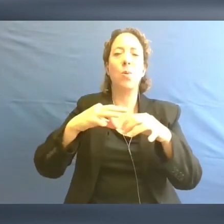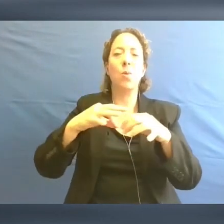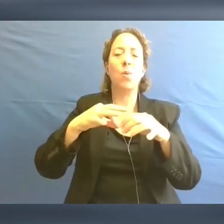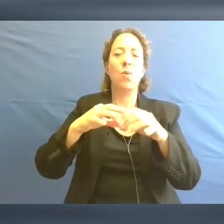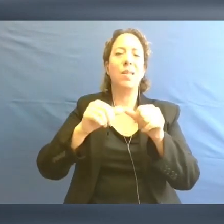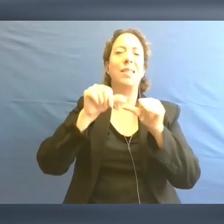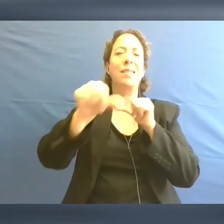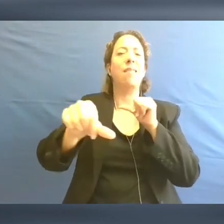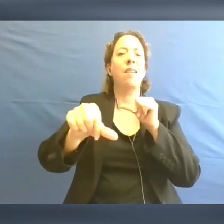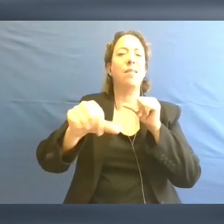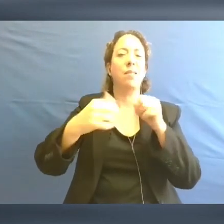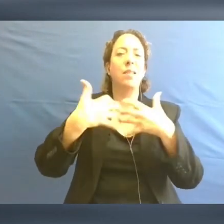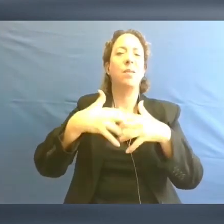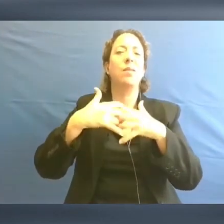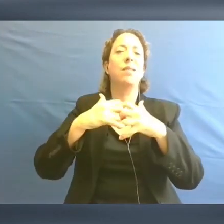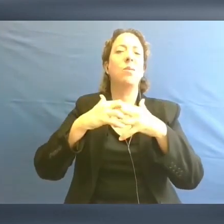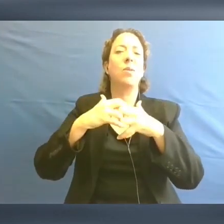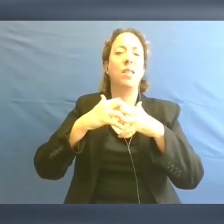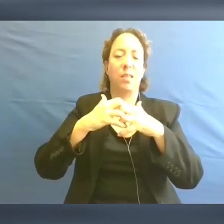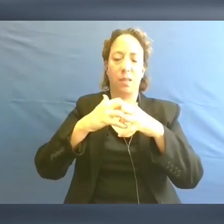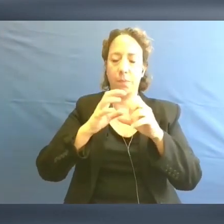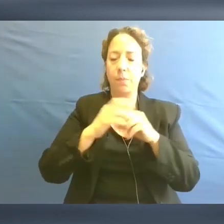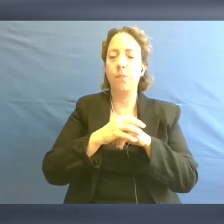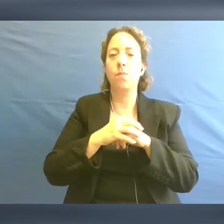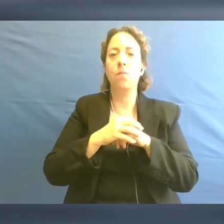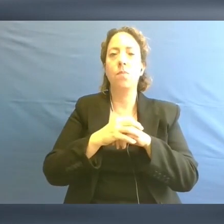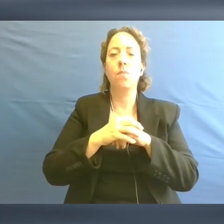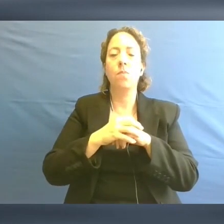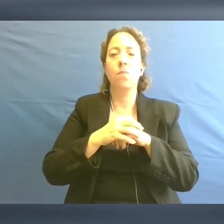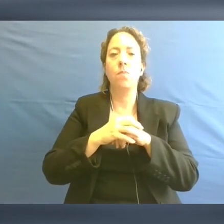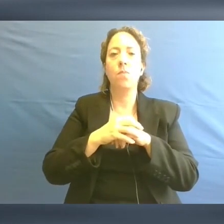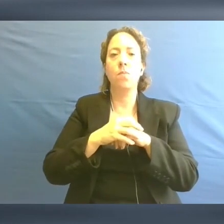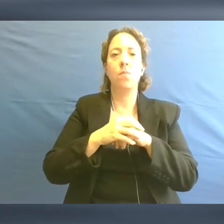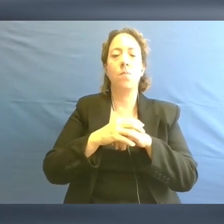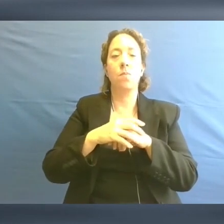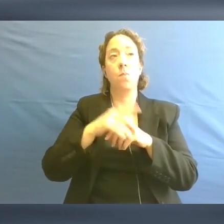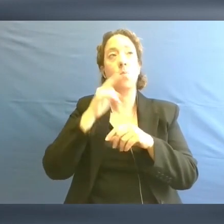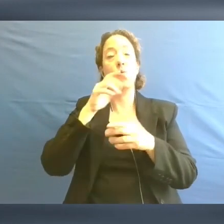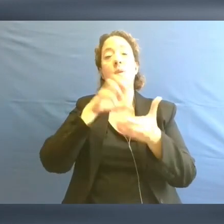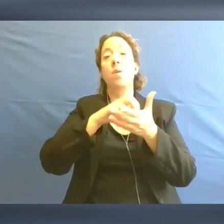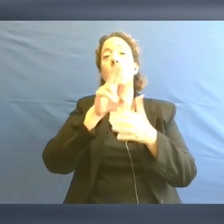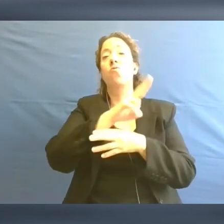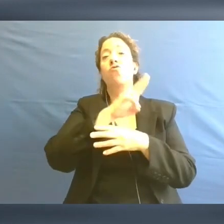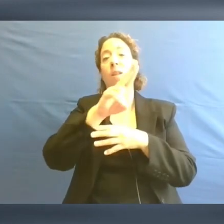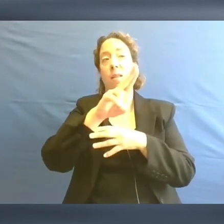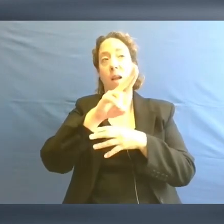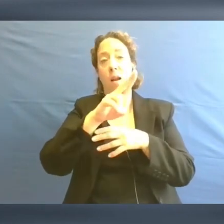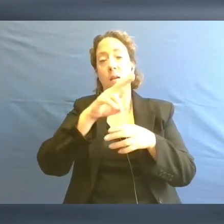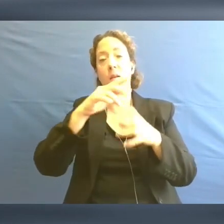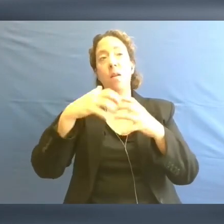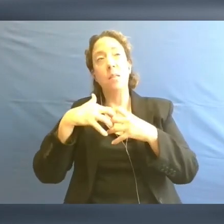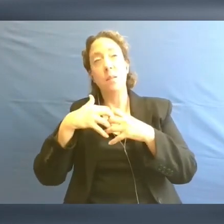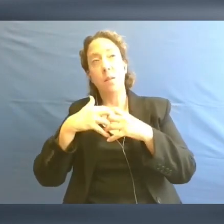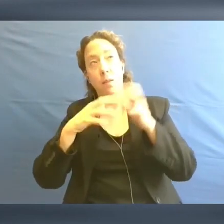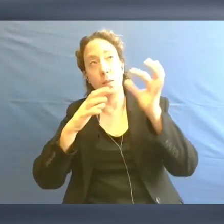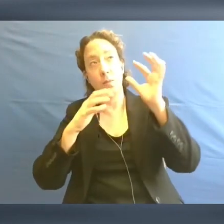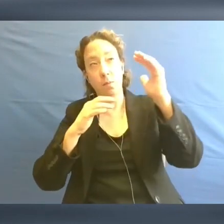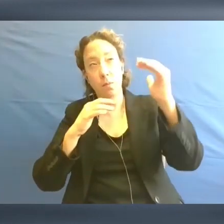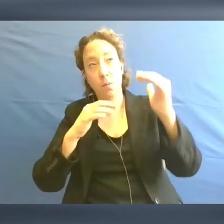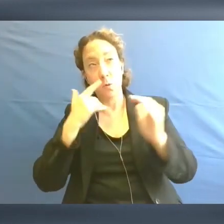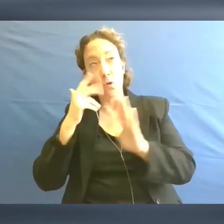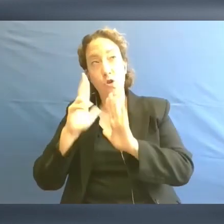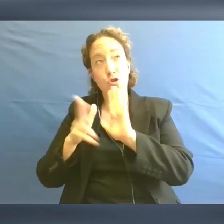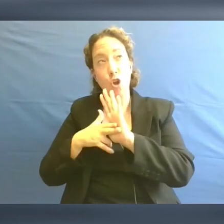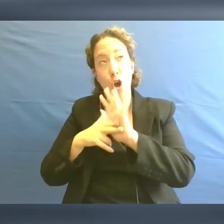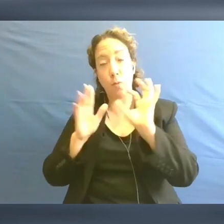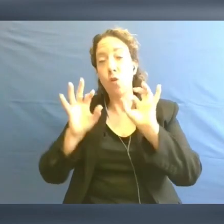avons pu garantir que la votation pour le canton de Neuchâtel répondait aux normes, et en